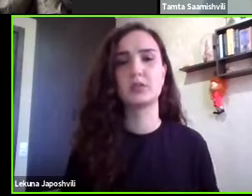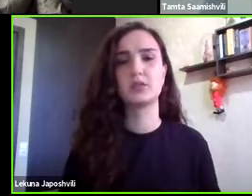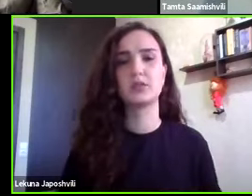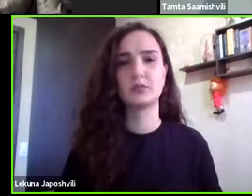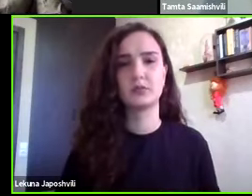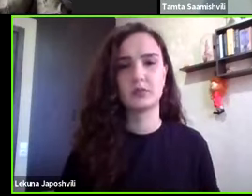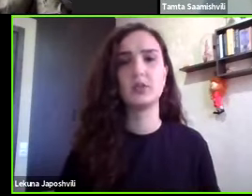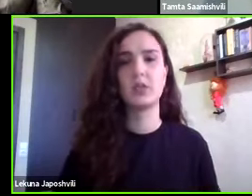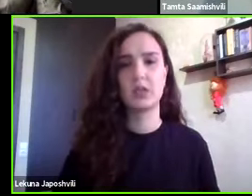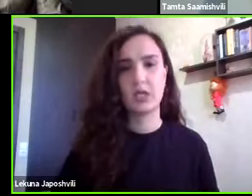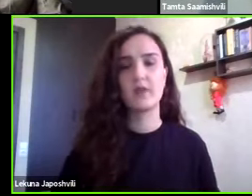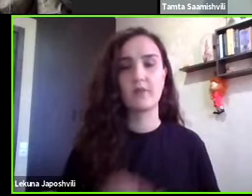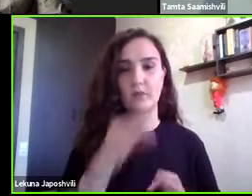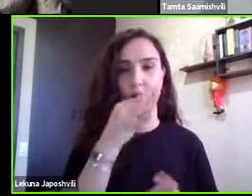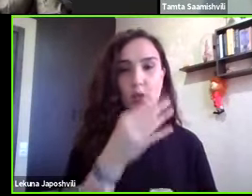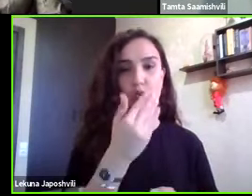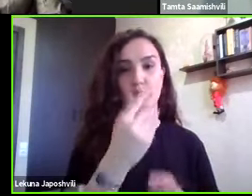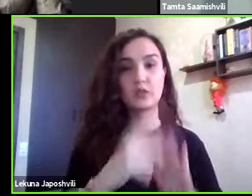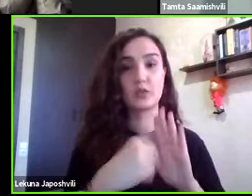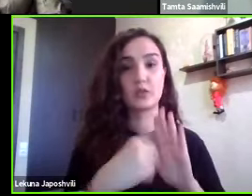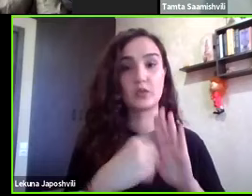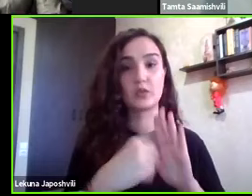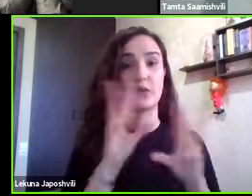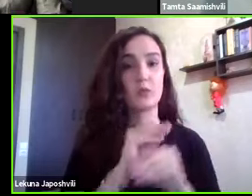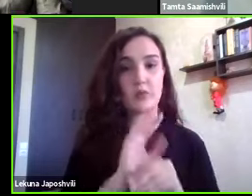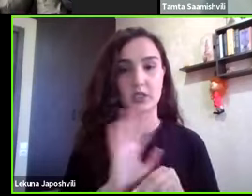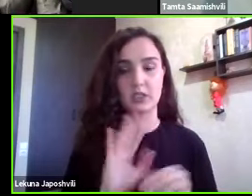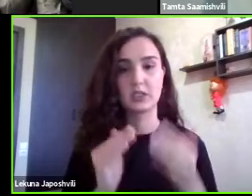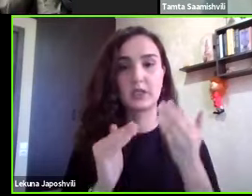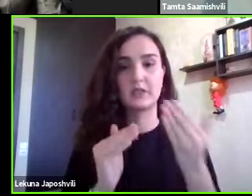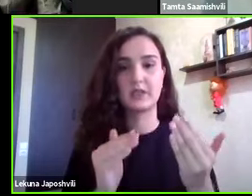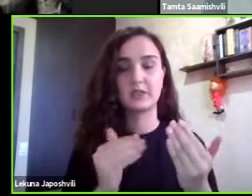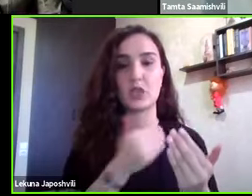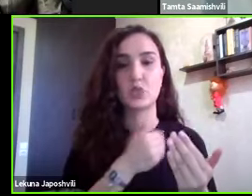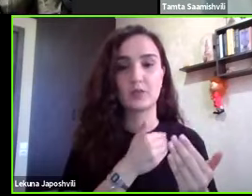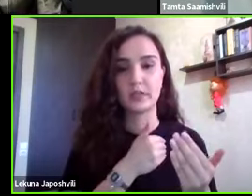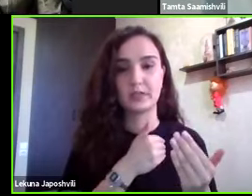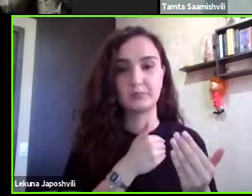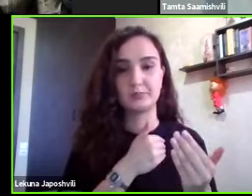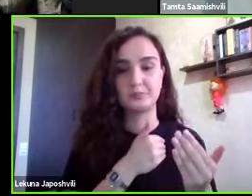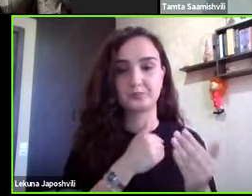თქვა, უპასუხებ თქვენ შეკითხვებს. თუ ვერ მოვასწარით თქვენთვის ასრულებელი